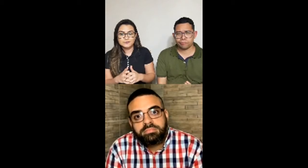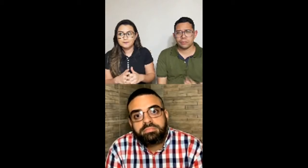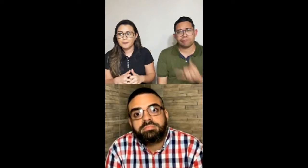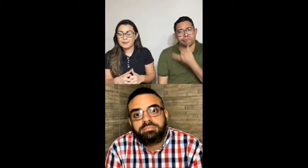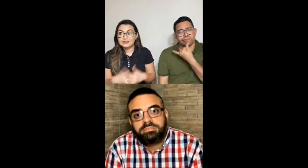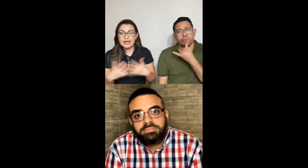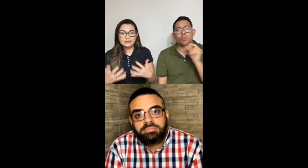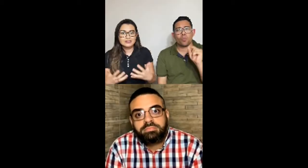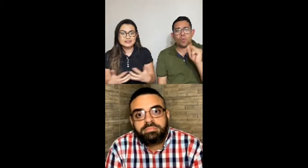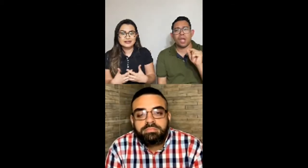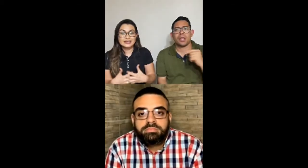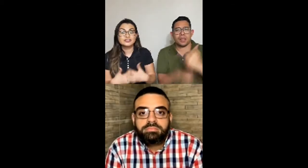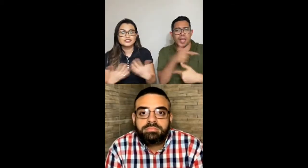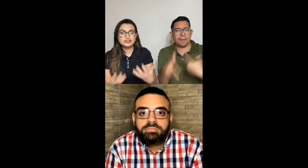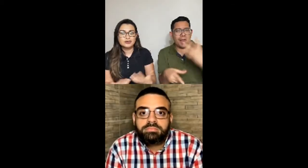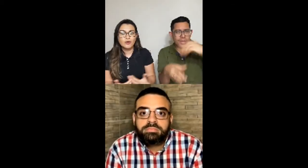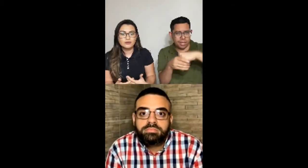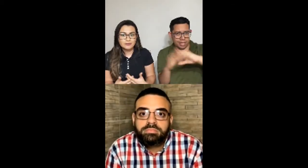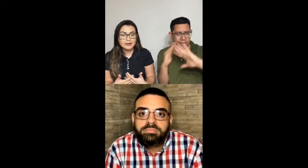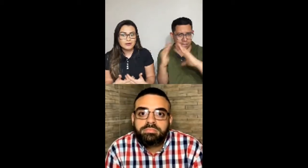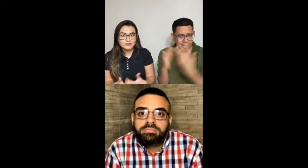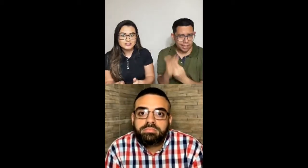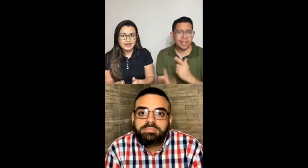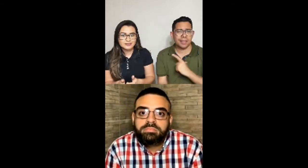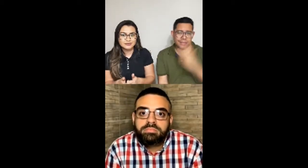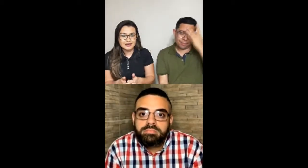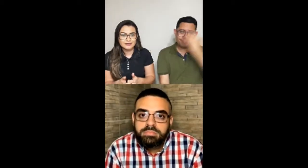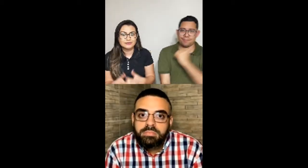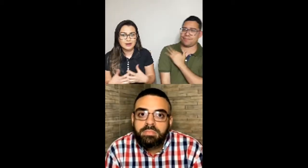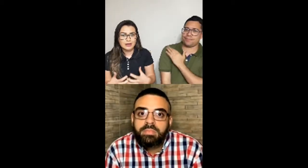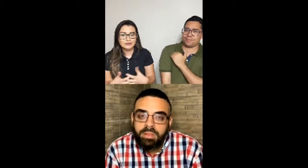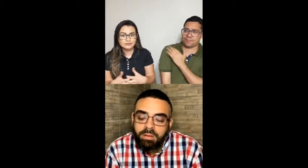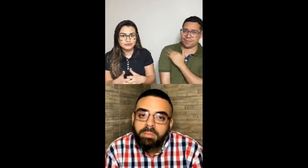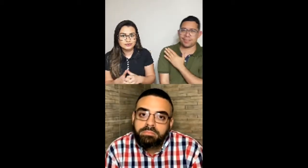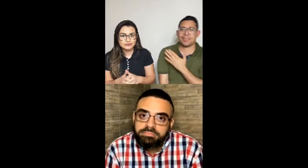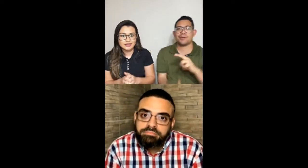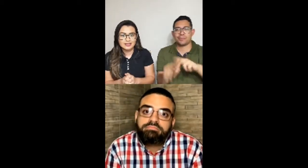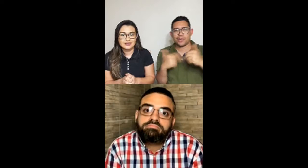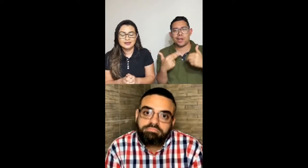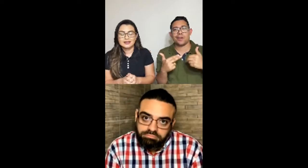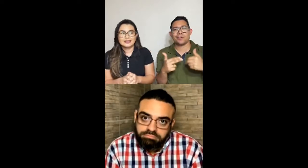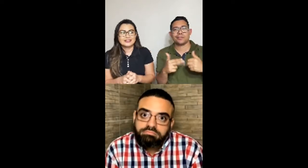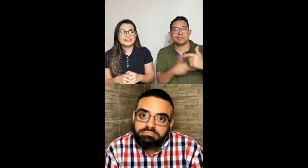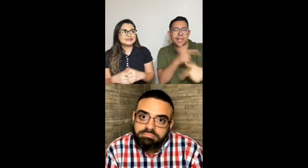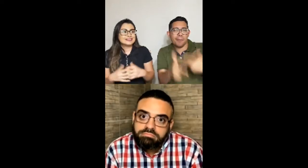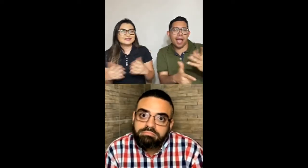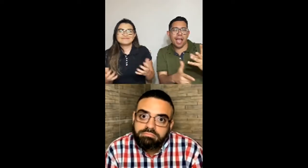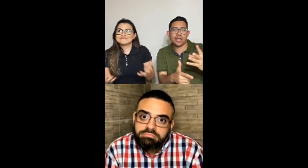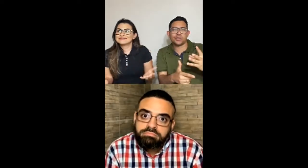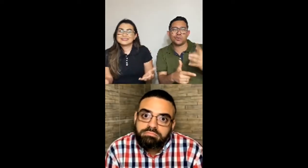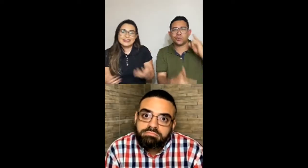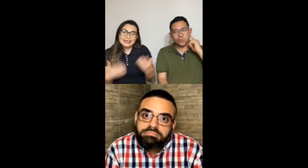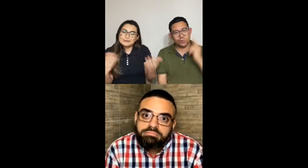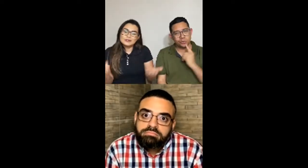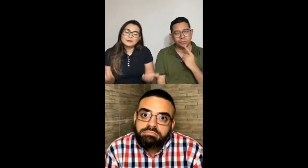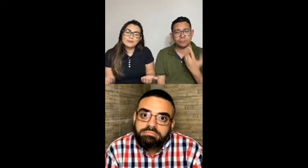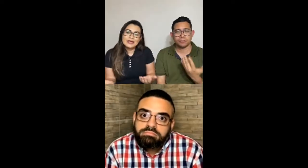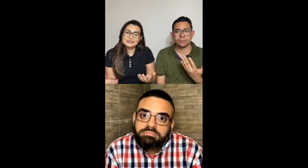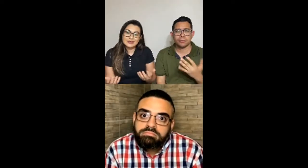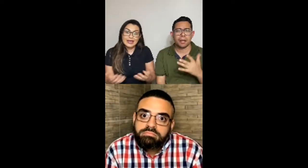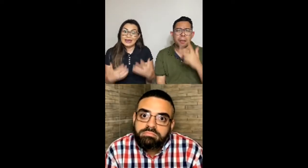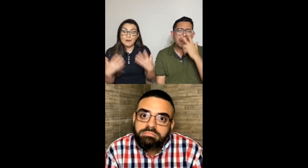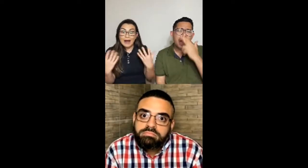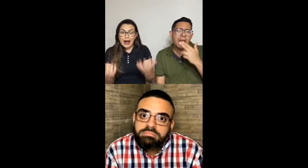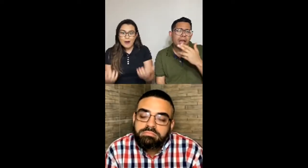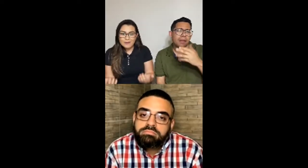infelizmente, dentro das igrejas a gente ainda encontra preconceito, né, com o trabalho com surdos, né? E assim, será que as pessoas não pensam,